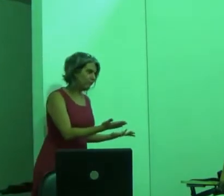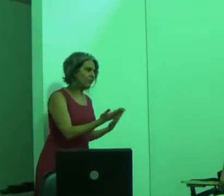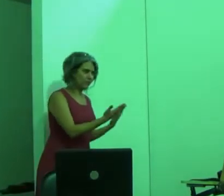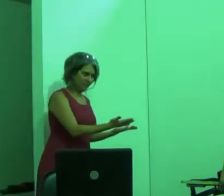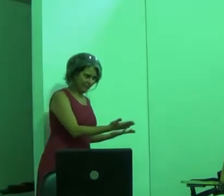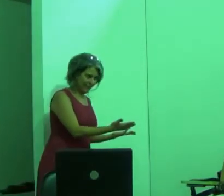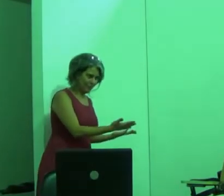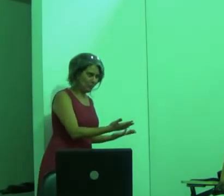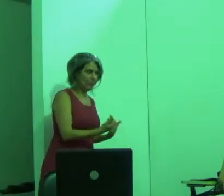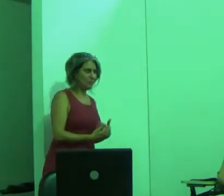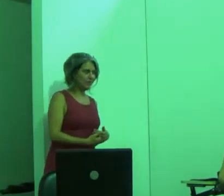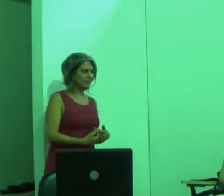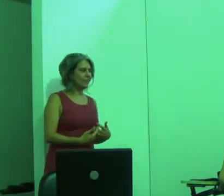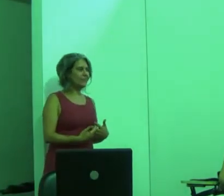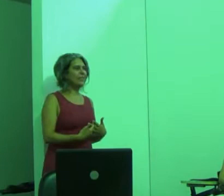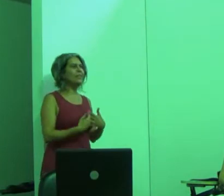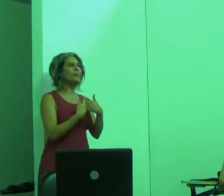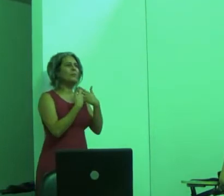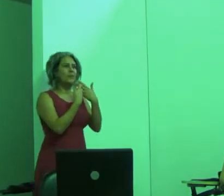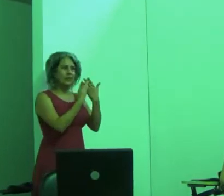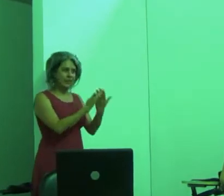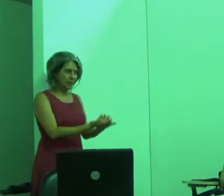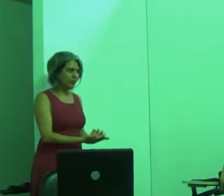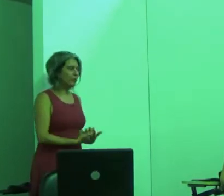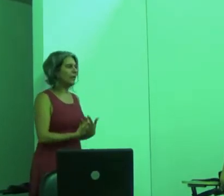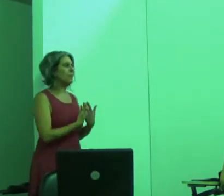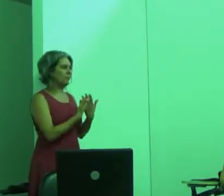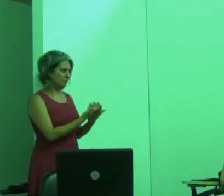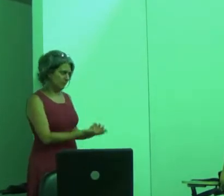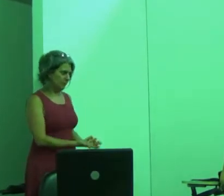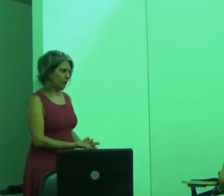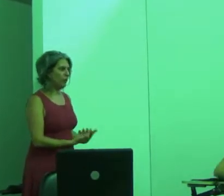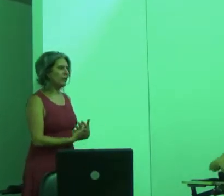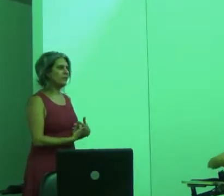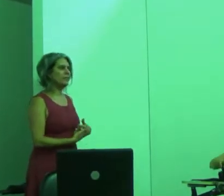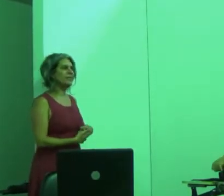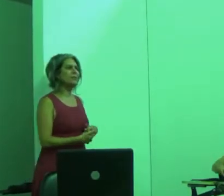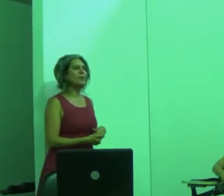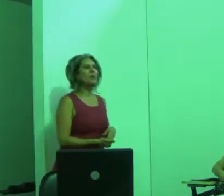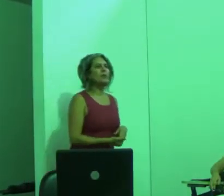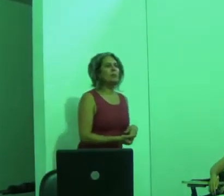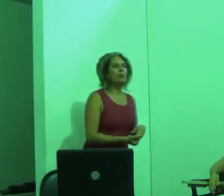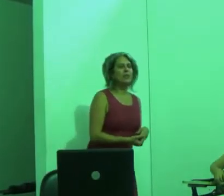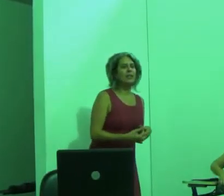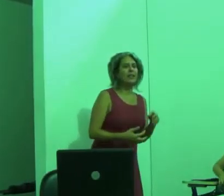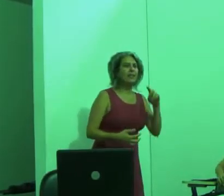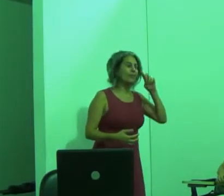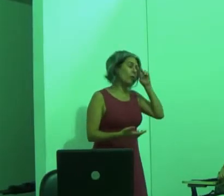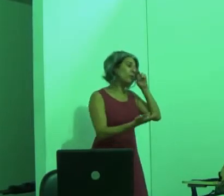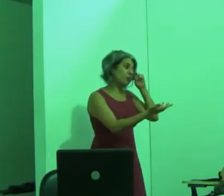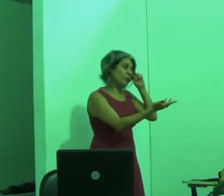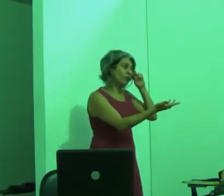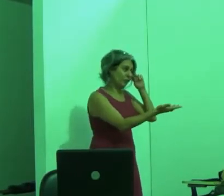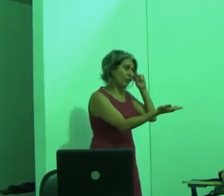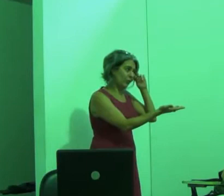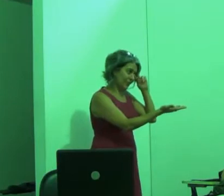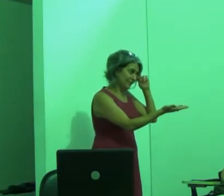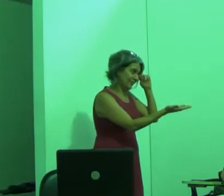convite da Bula para estar aqui e aí para a organização, porque como eu sou professora